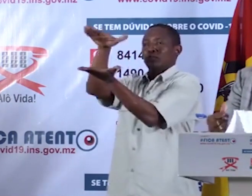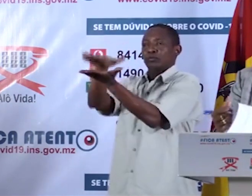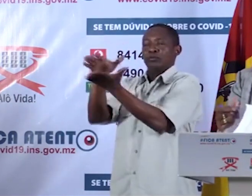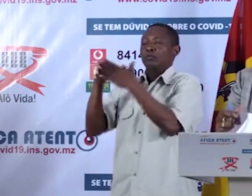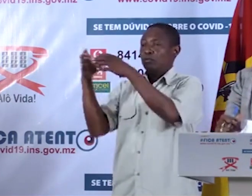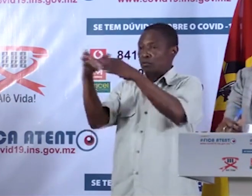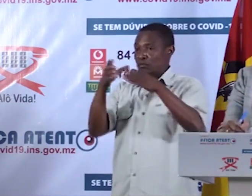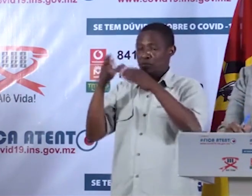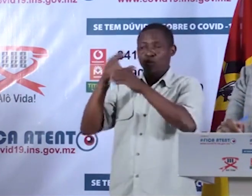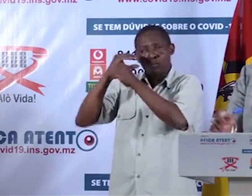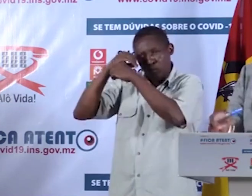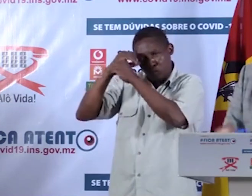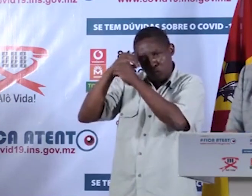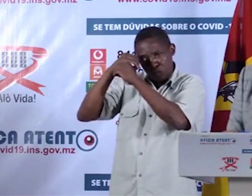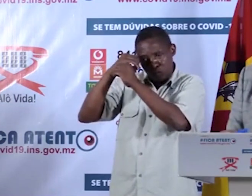Saúde.